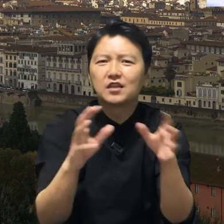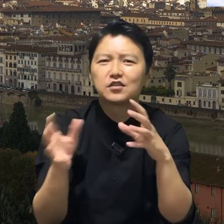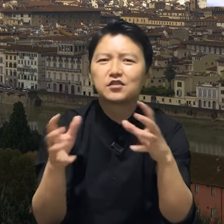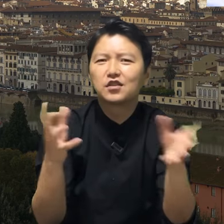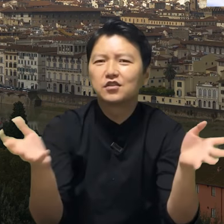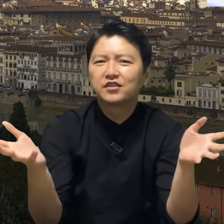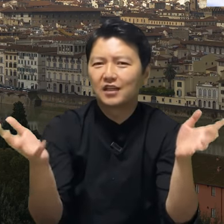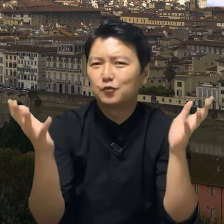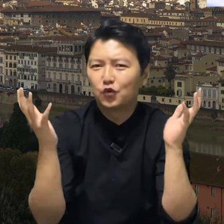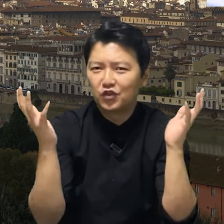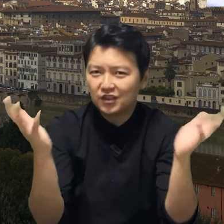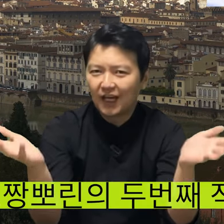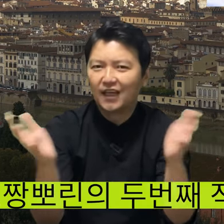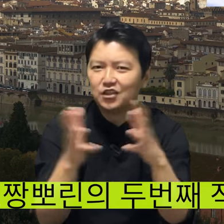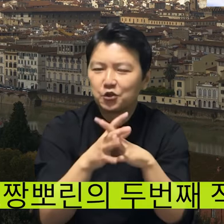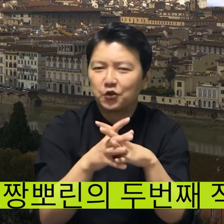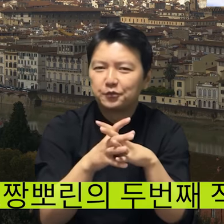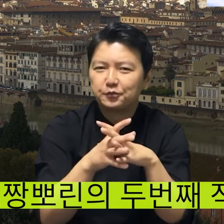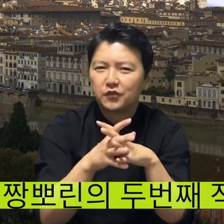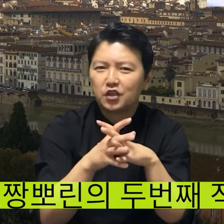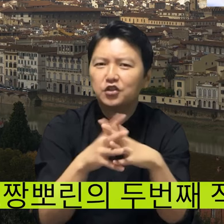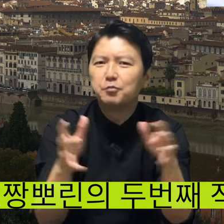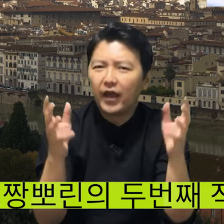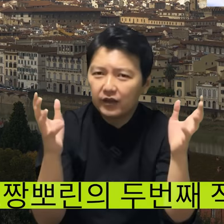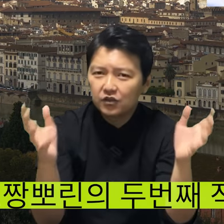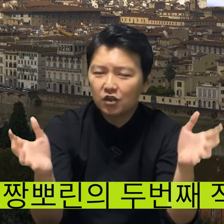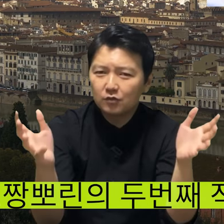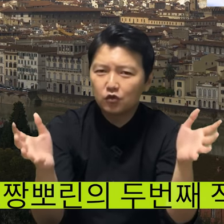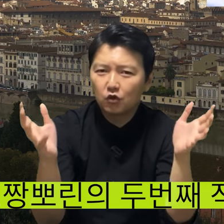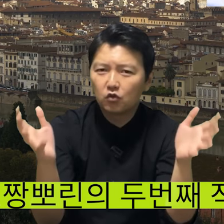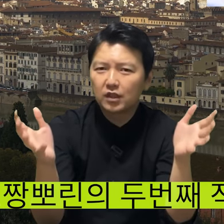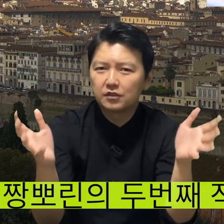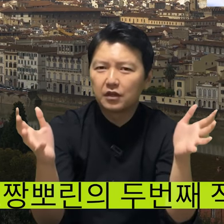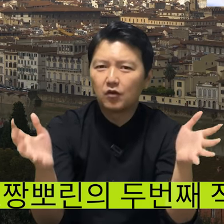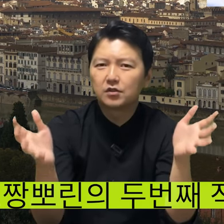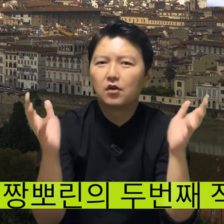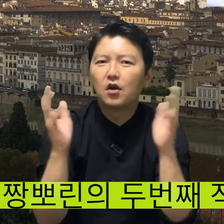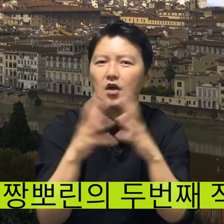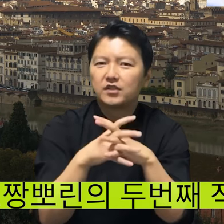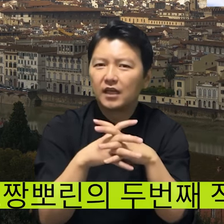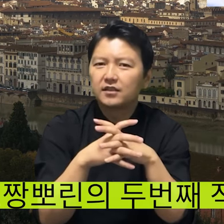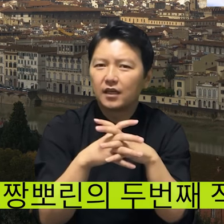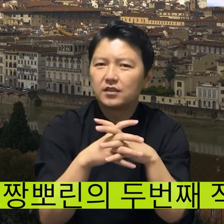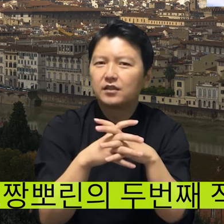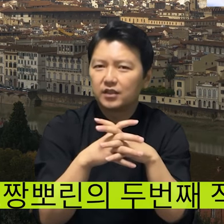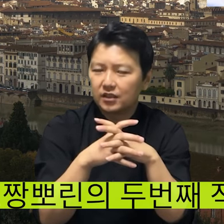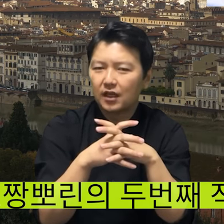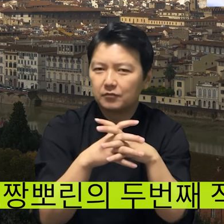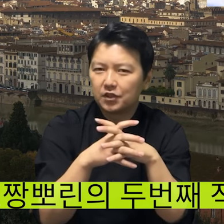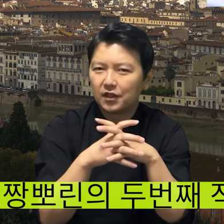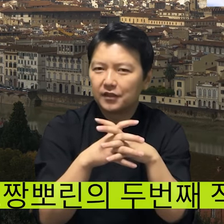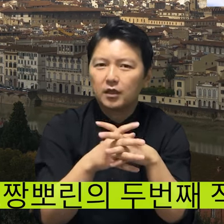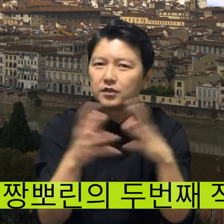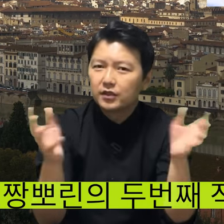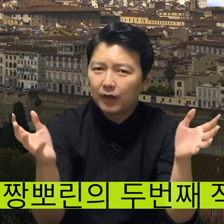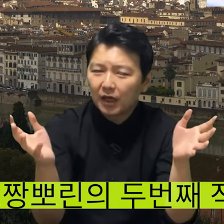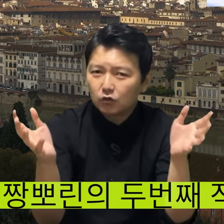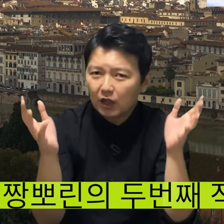공장에서 썩을 짱보린이 아니죠. 그는 맨 처음으로 공장에서 나와서 장사를 시작합니다. 그때 마누라와